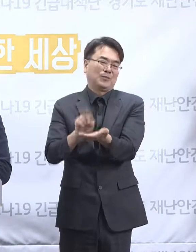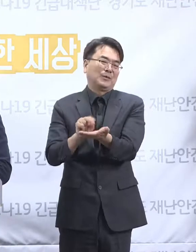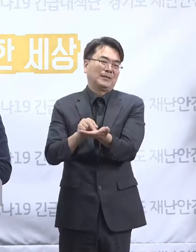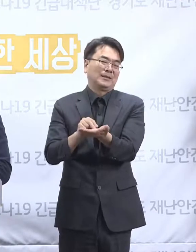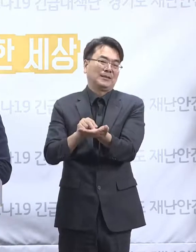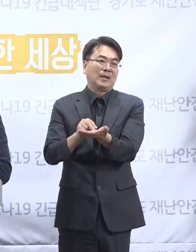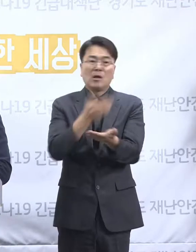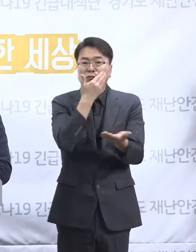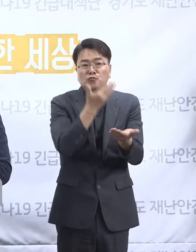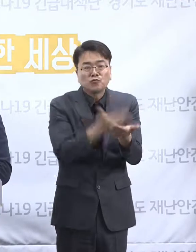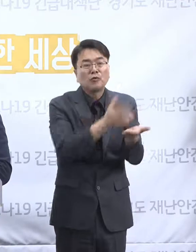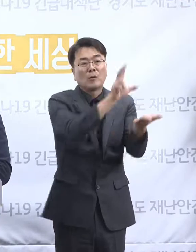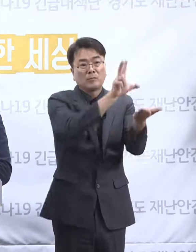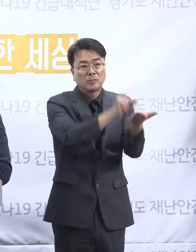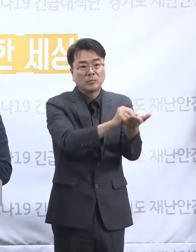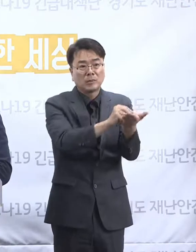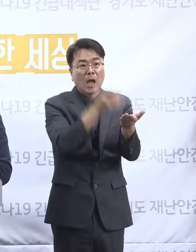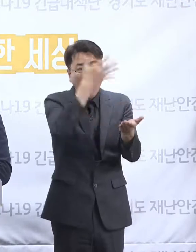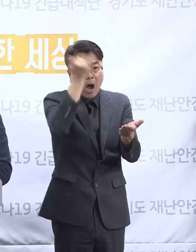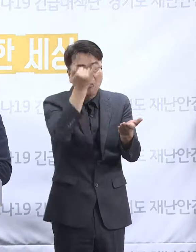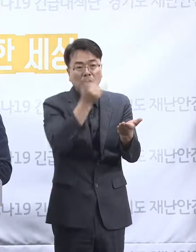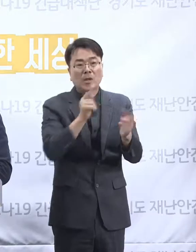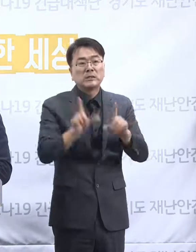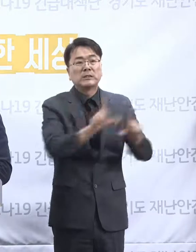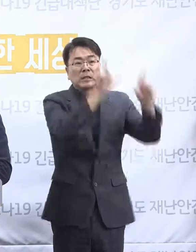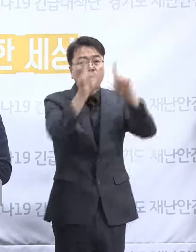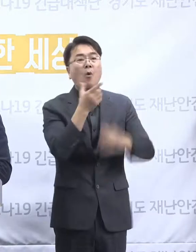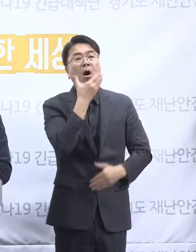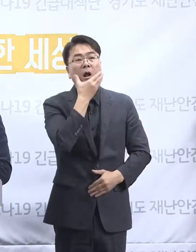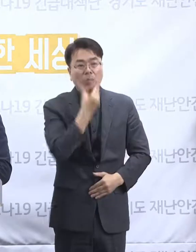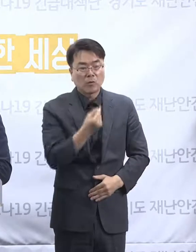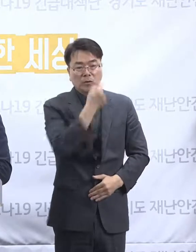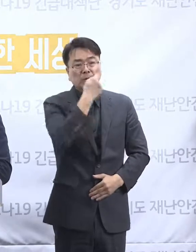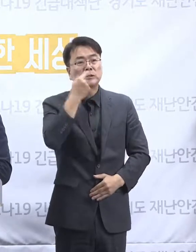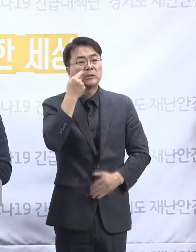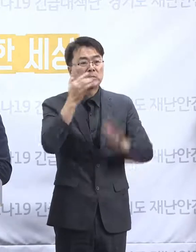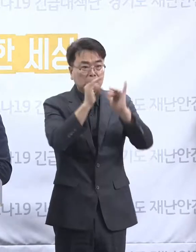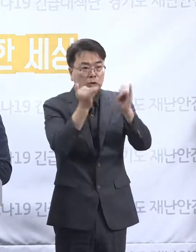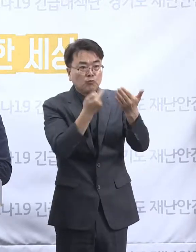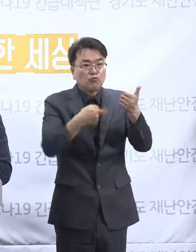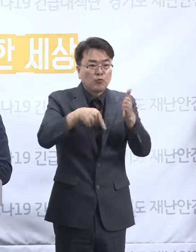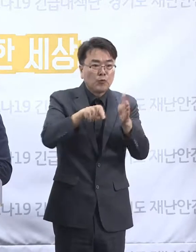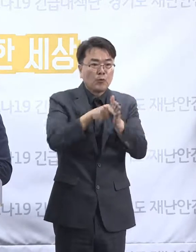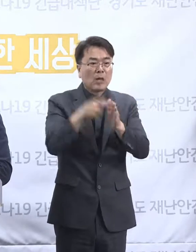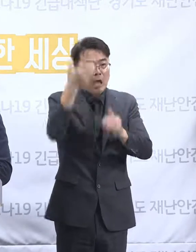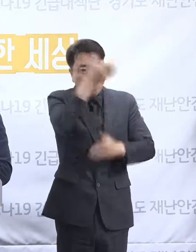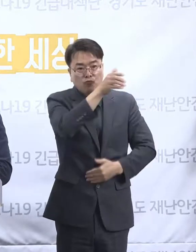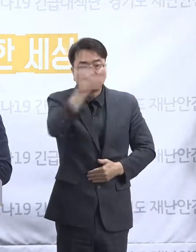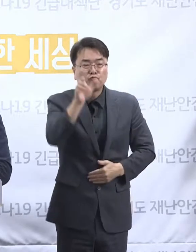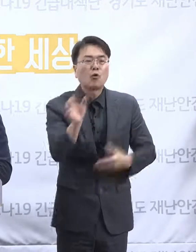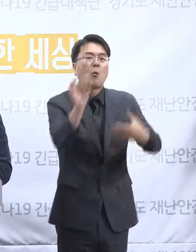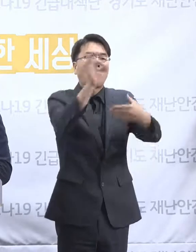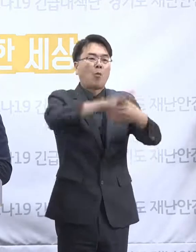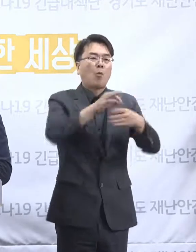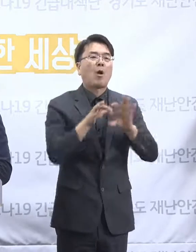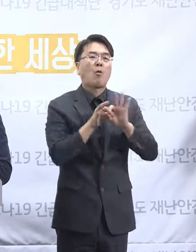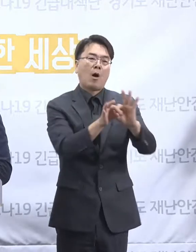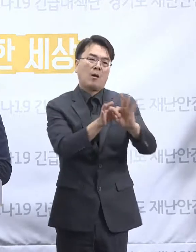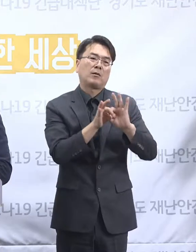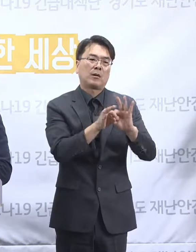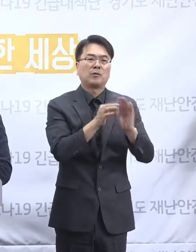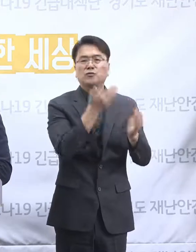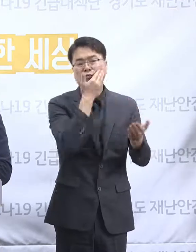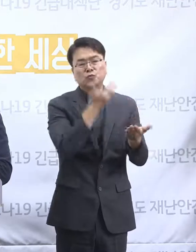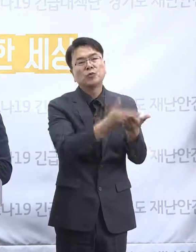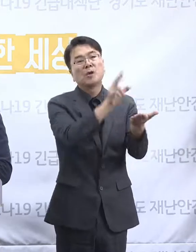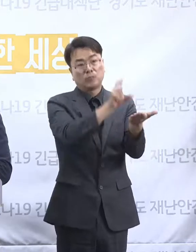할머니들의 생활과 복지 또 증언활동을 위한 후원금 모금에 관련돼서 그것이 결국은